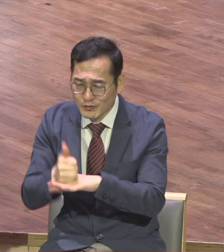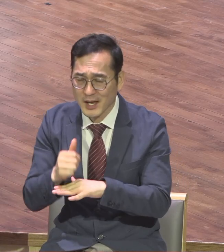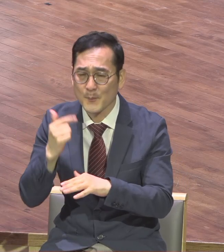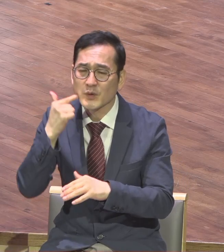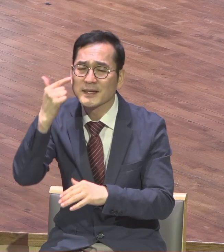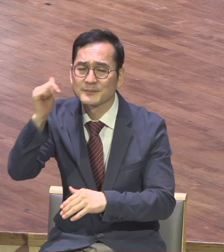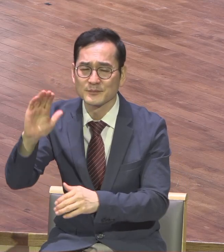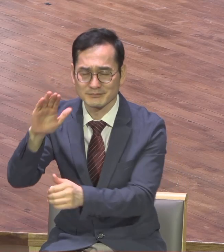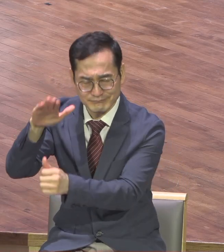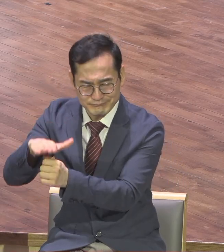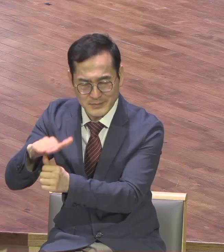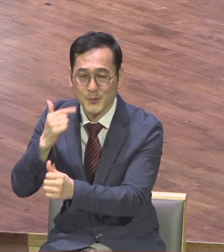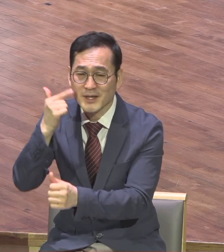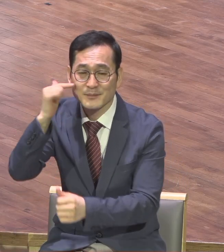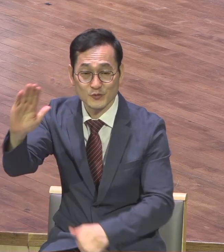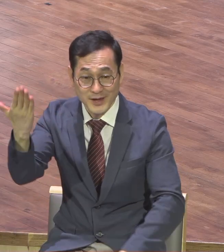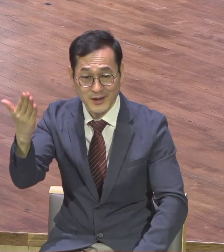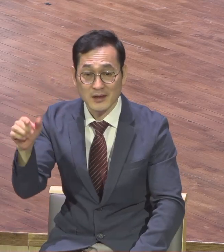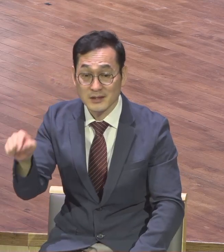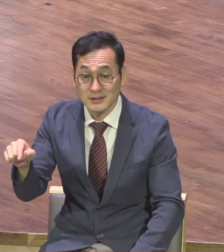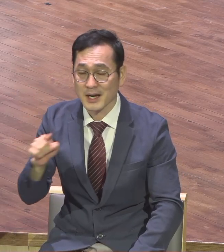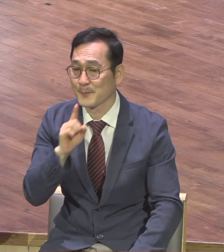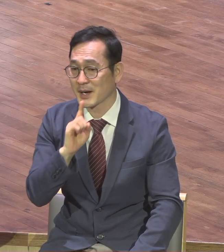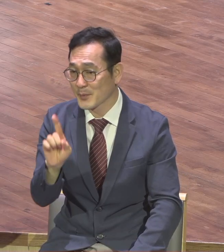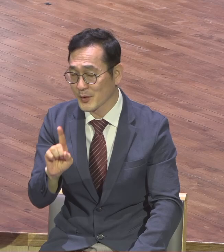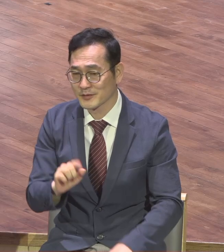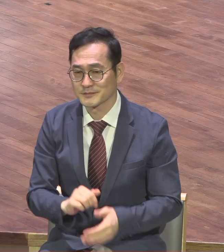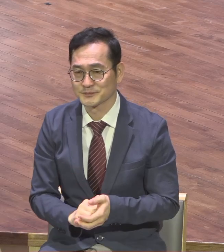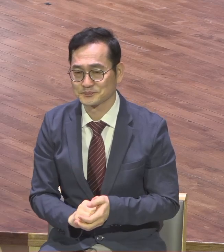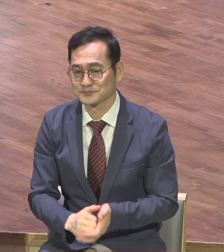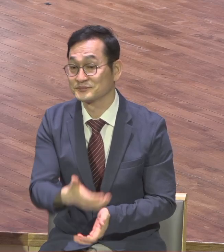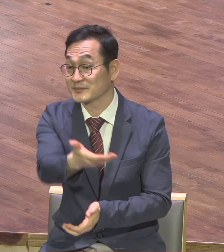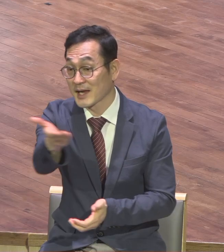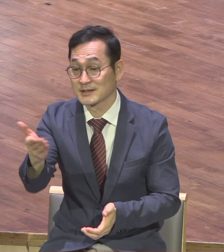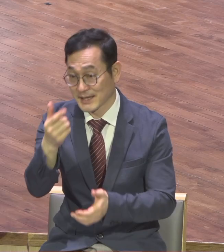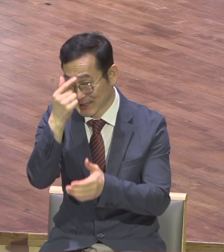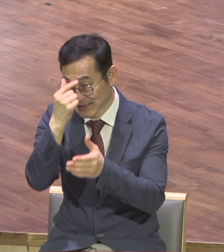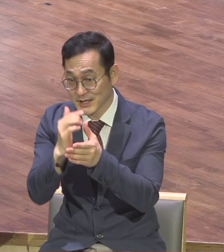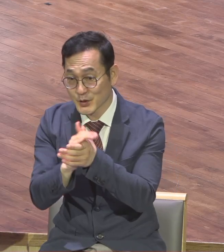분이 있습니다. 이분이 이런 말을 했어요. 당신의 기도에서